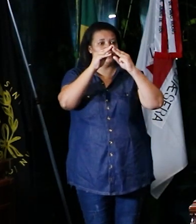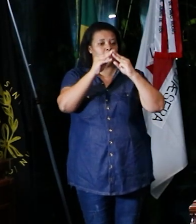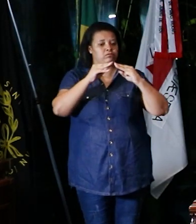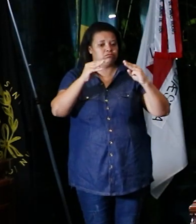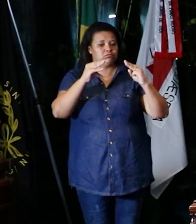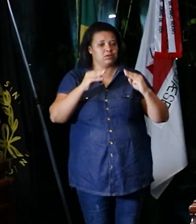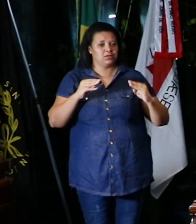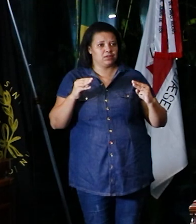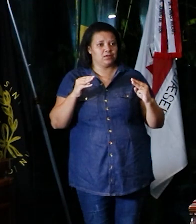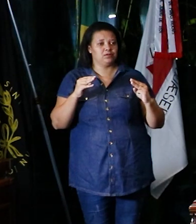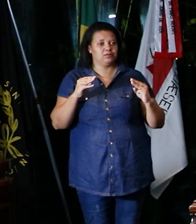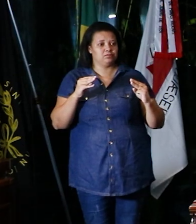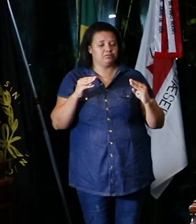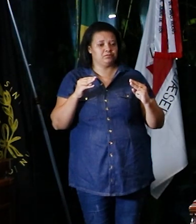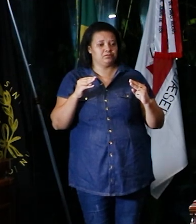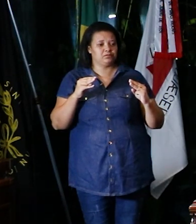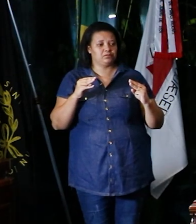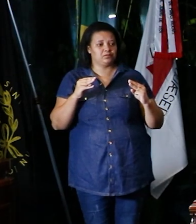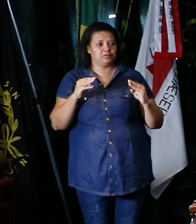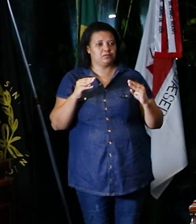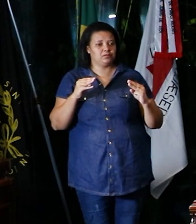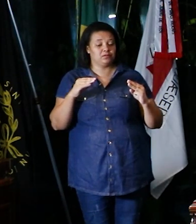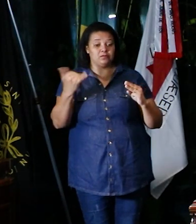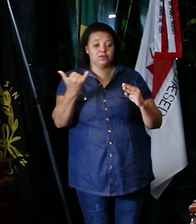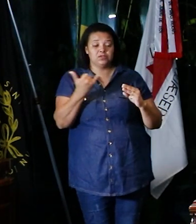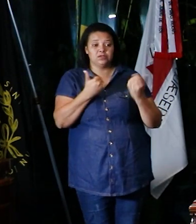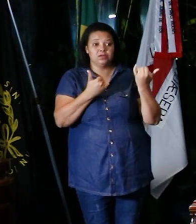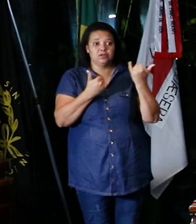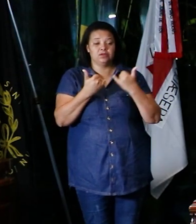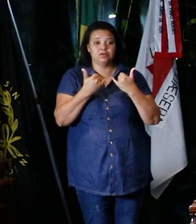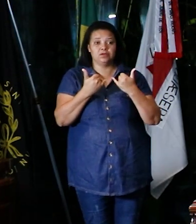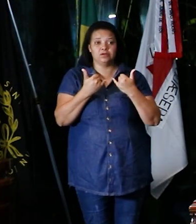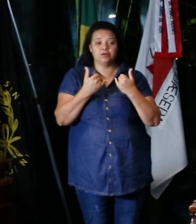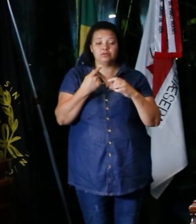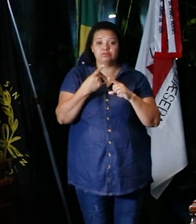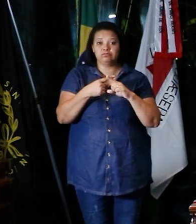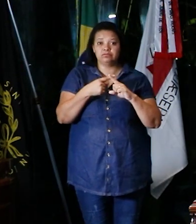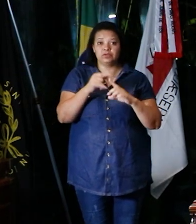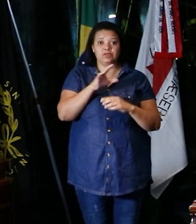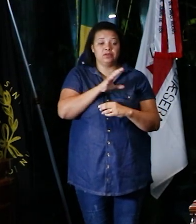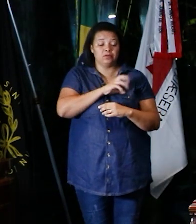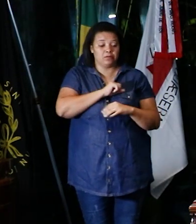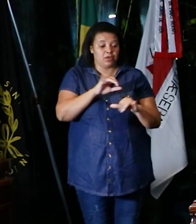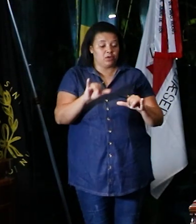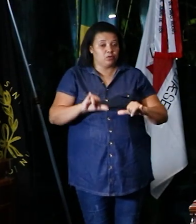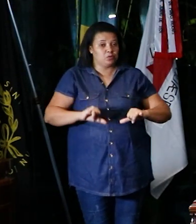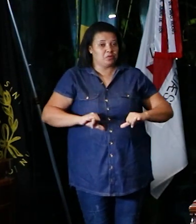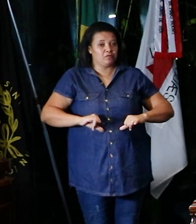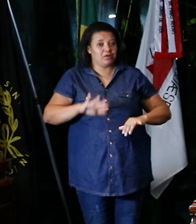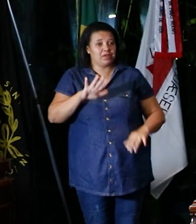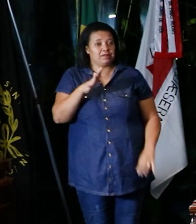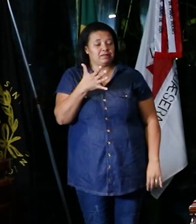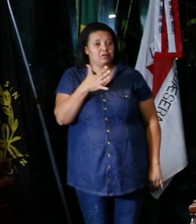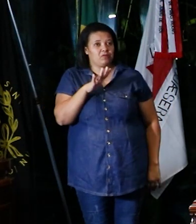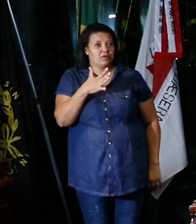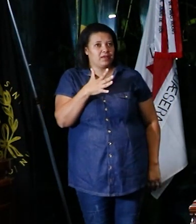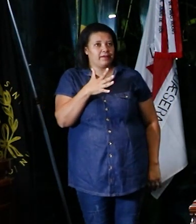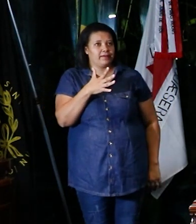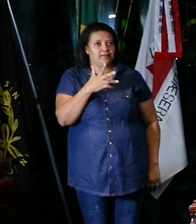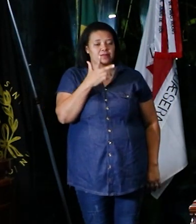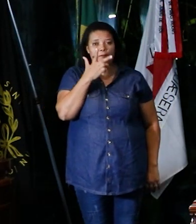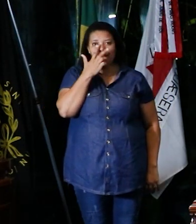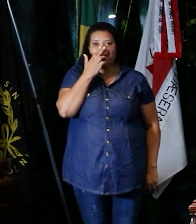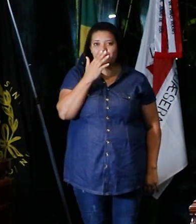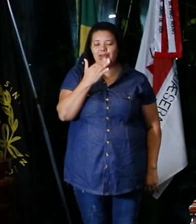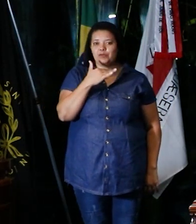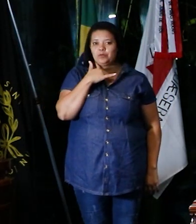do pardo indiferente, me diga, mas por que amar, sofrer talvez, como se morre de